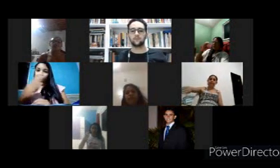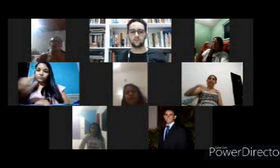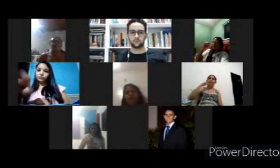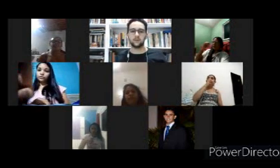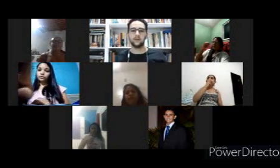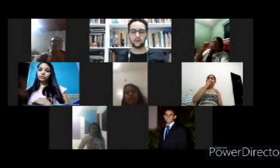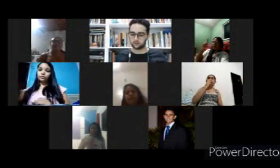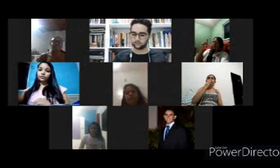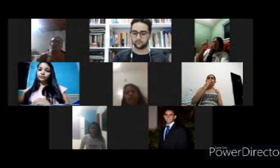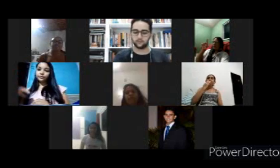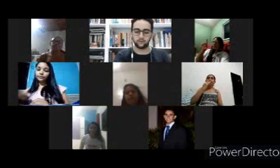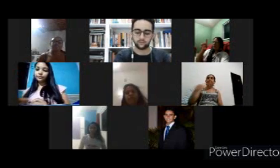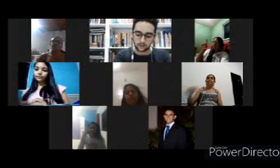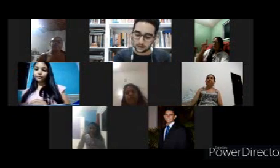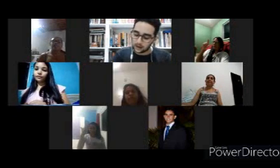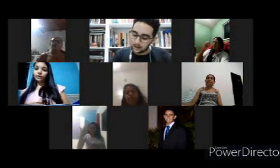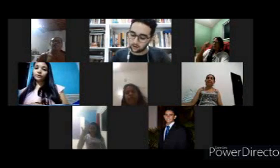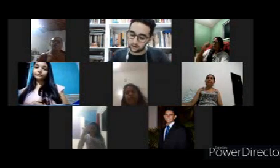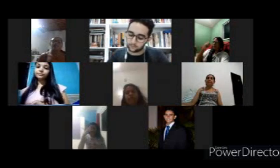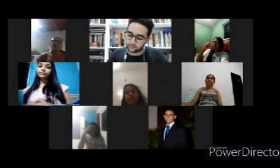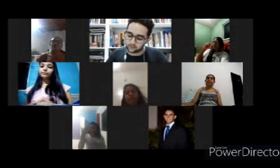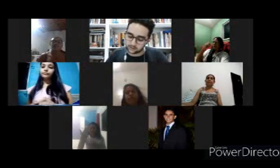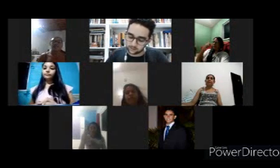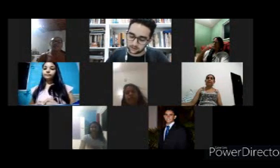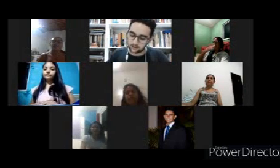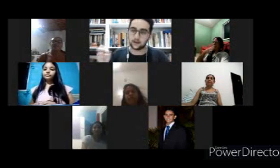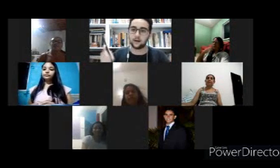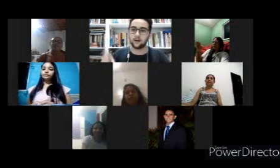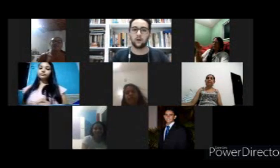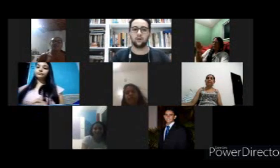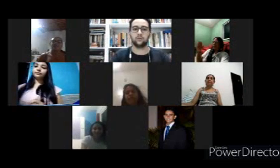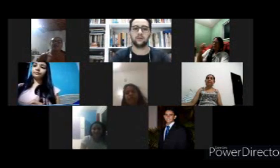Certo. Isso, pronto. Agora a próxima é a Lucimar.